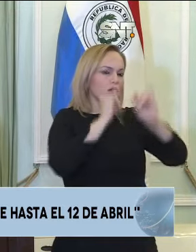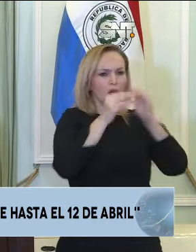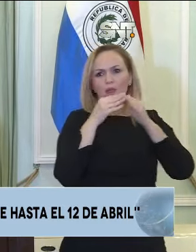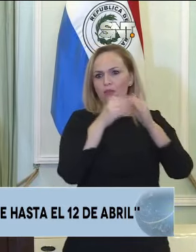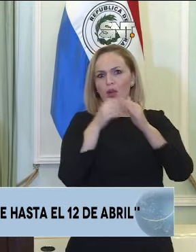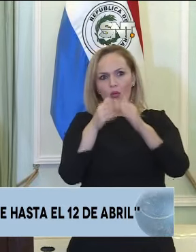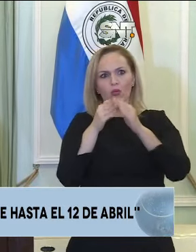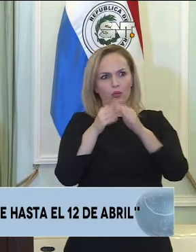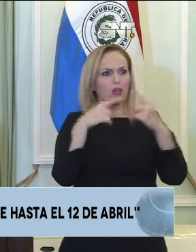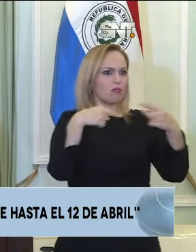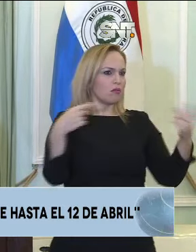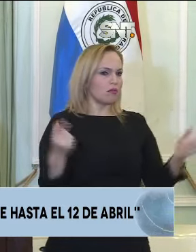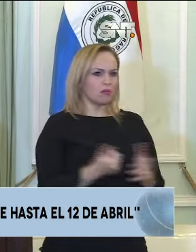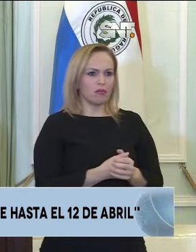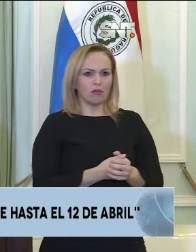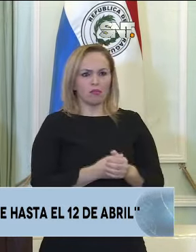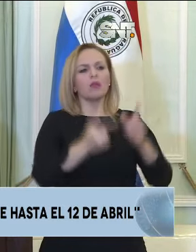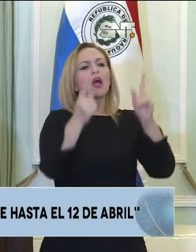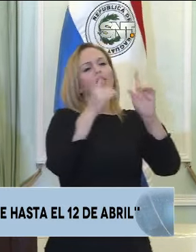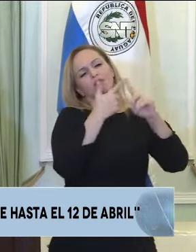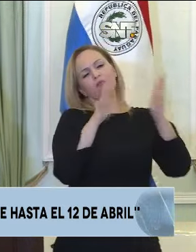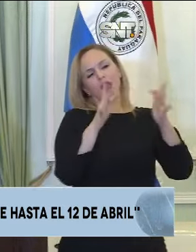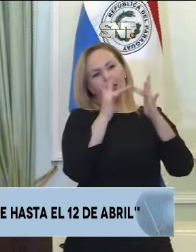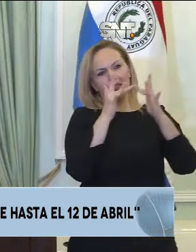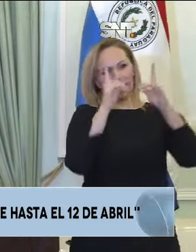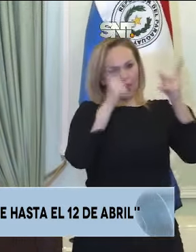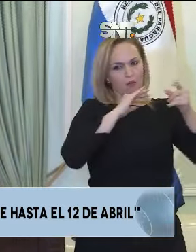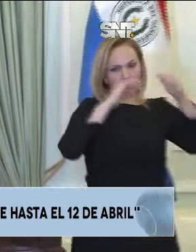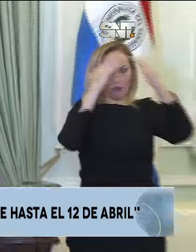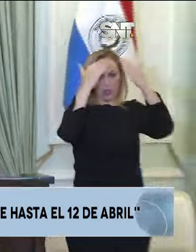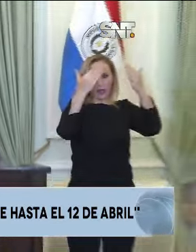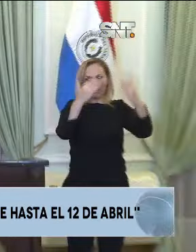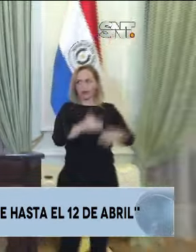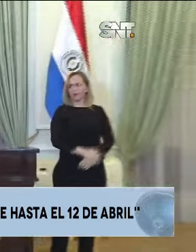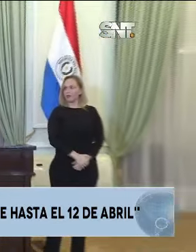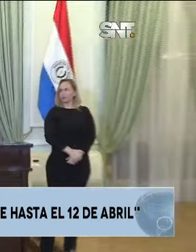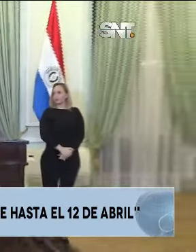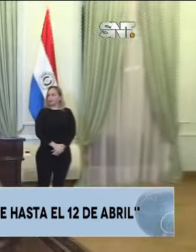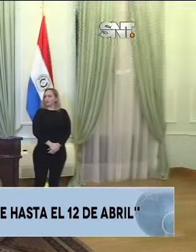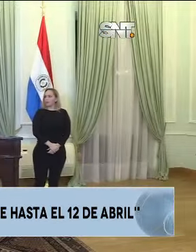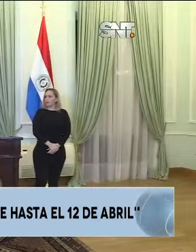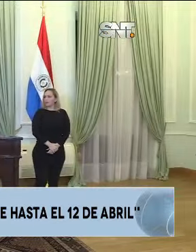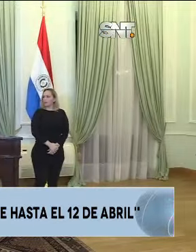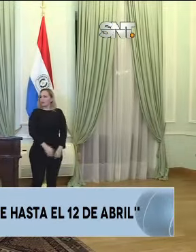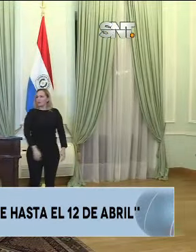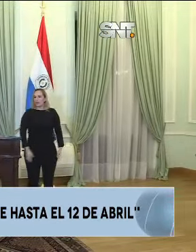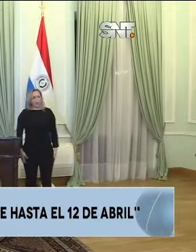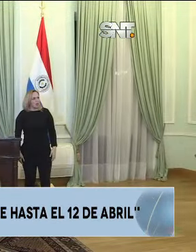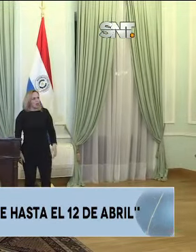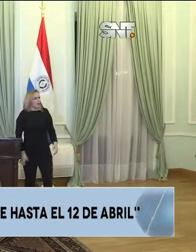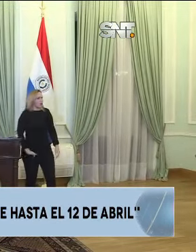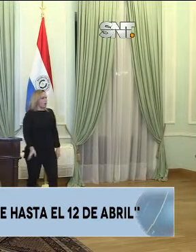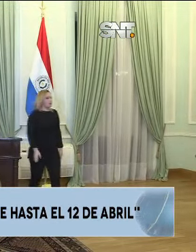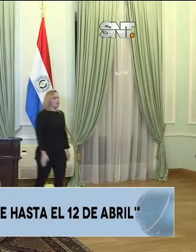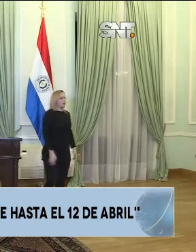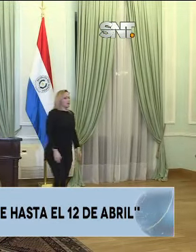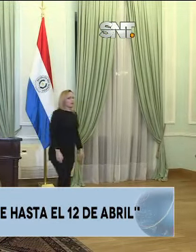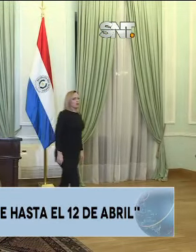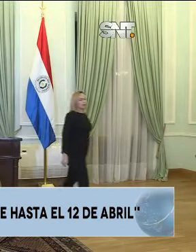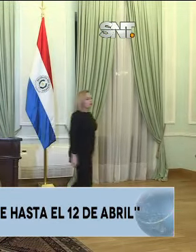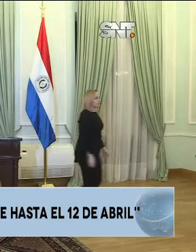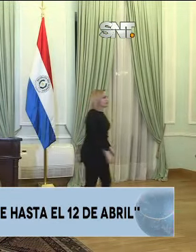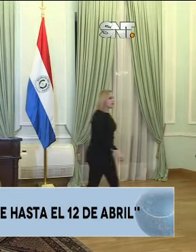también a través de las redes sociales. Muchas gracias. Bueno, de esta manera concluye entonces la conferencia de prensa, bastante extensa, por cierto,